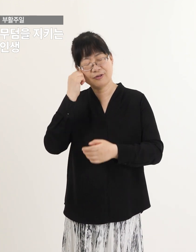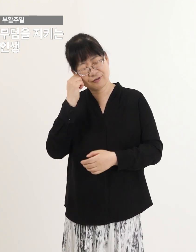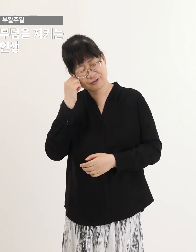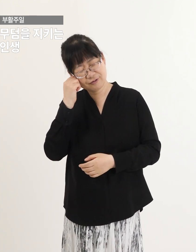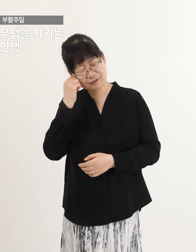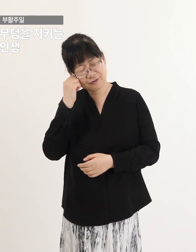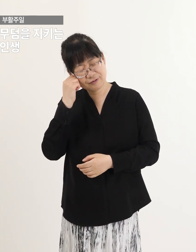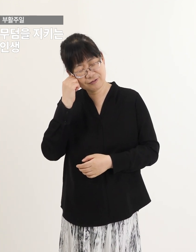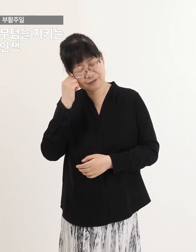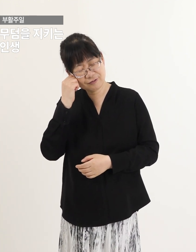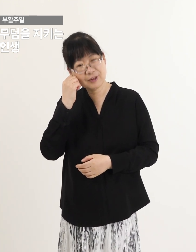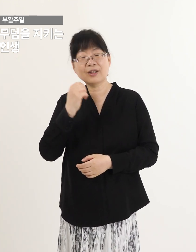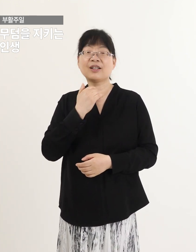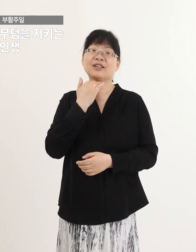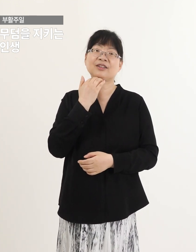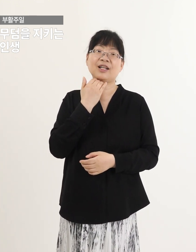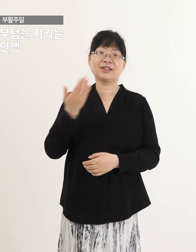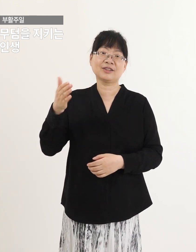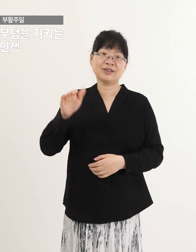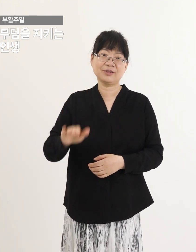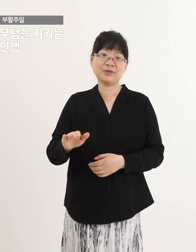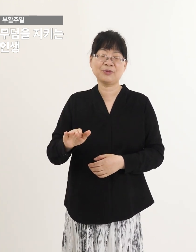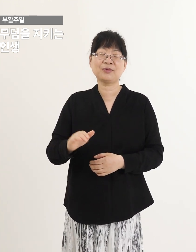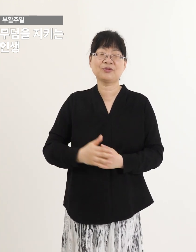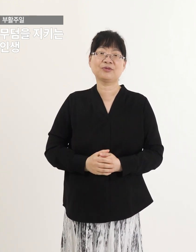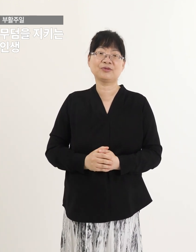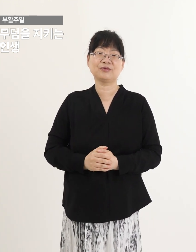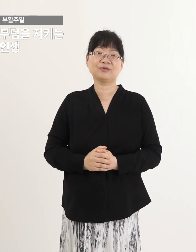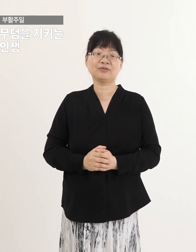그냥 혼수 상태로 들어가는 나이인데